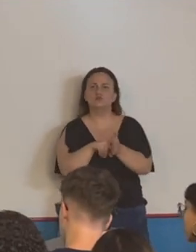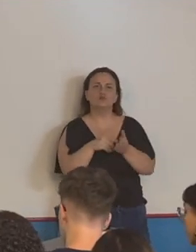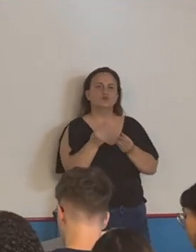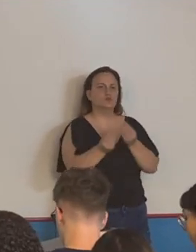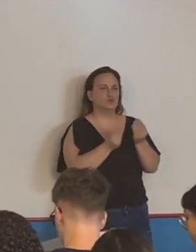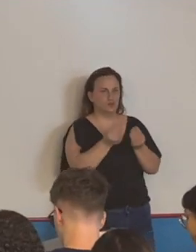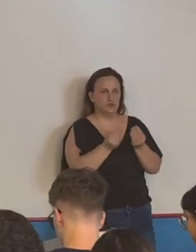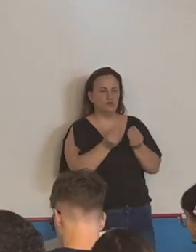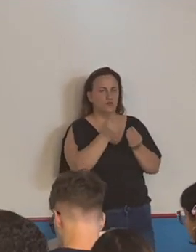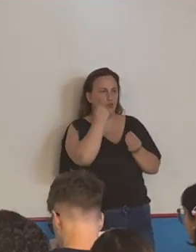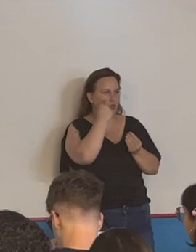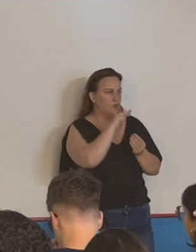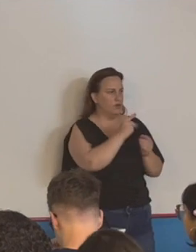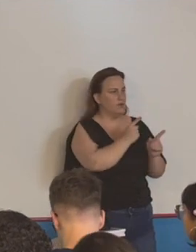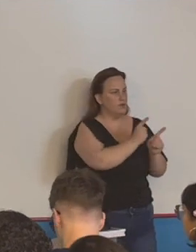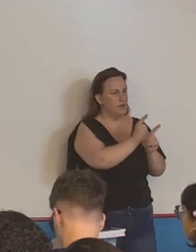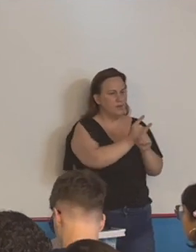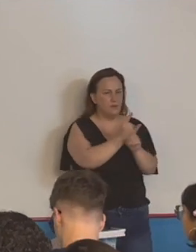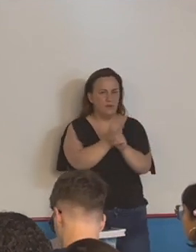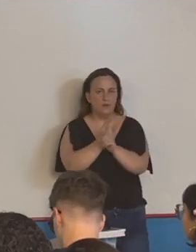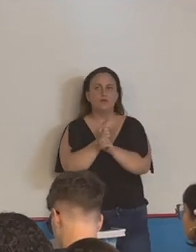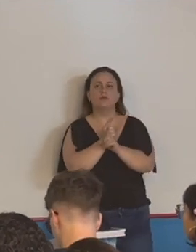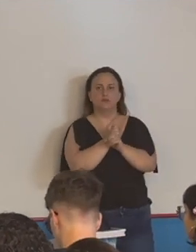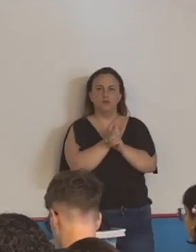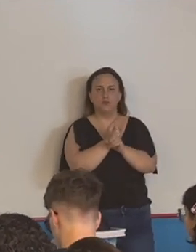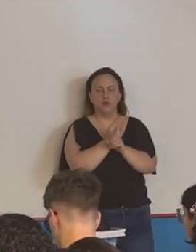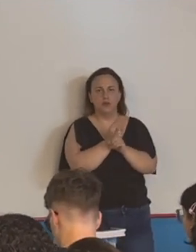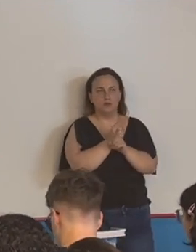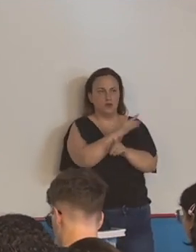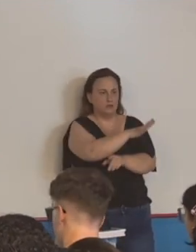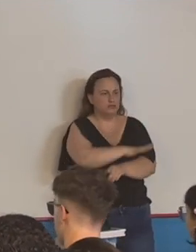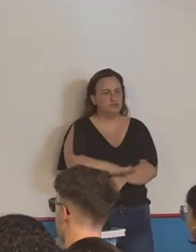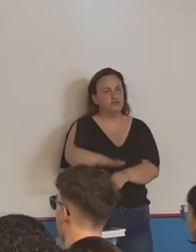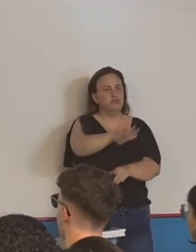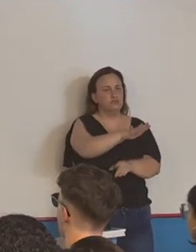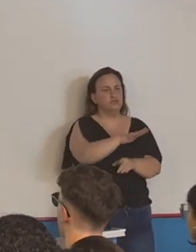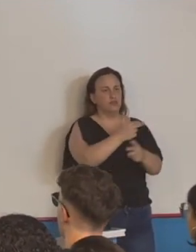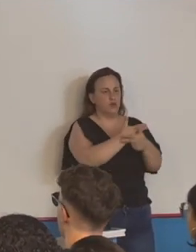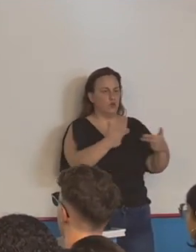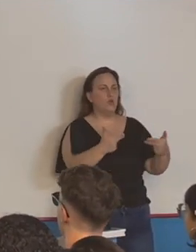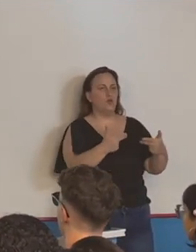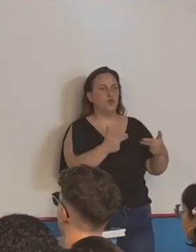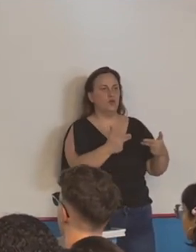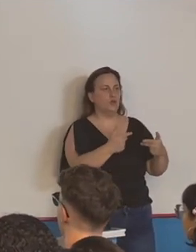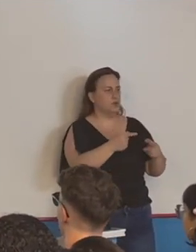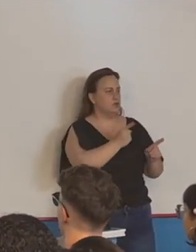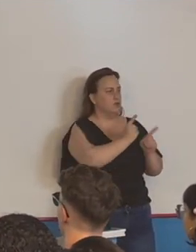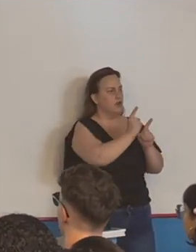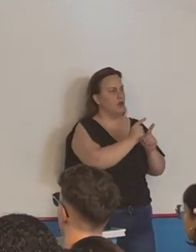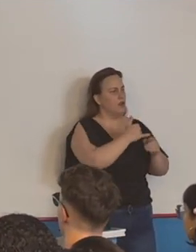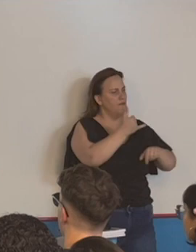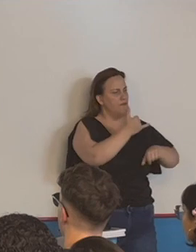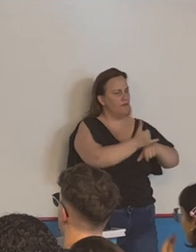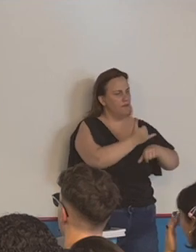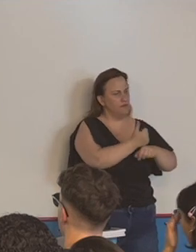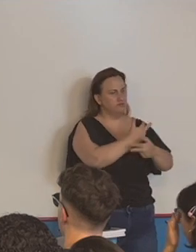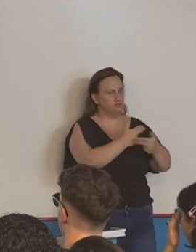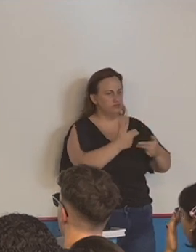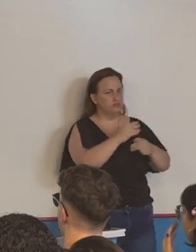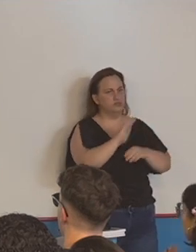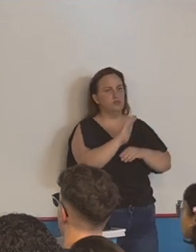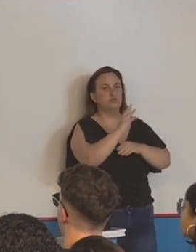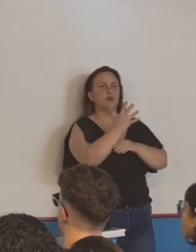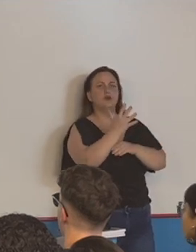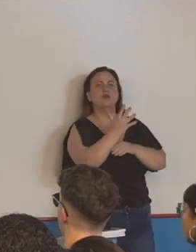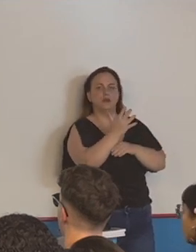via na natureza, que tinha esse tronco, por exemplo, com aquelas estruturas metálicas. Né? E aí foi